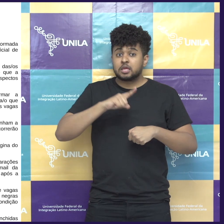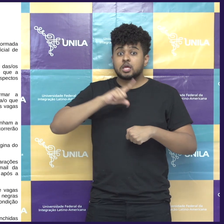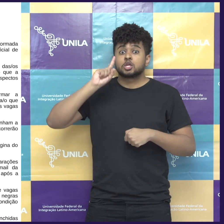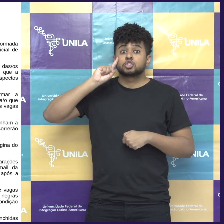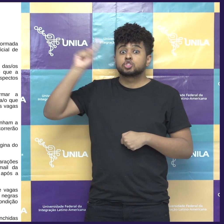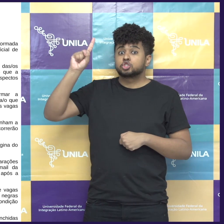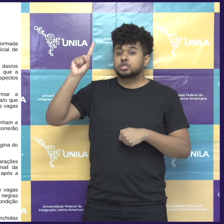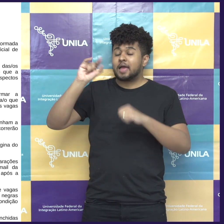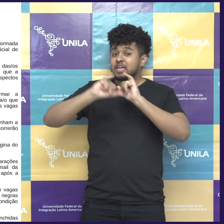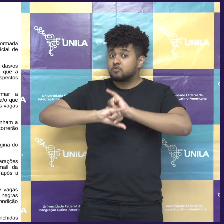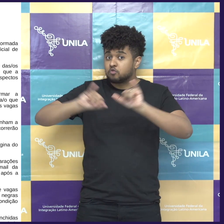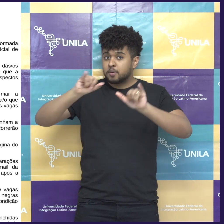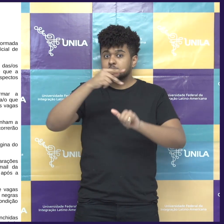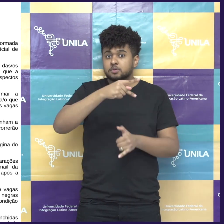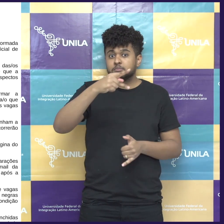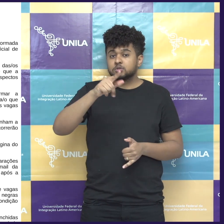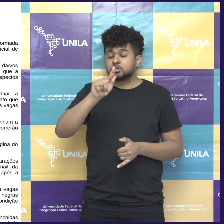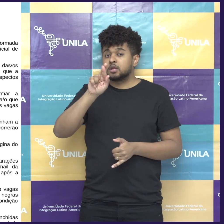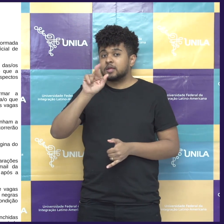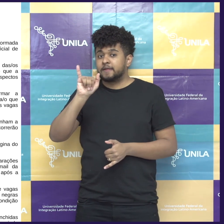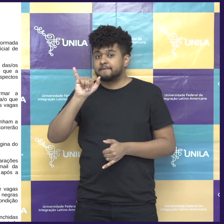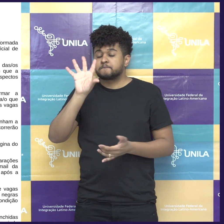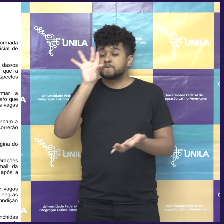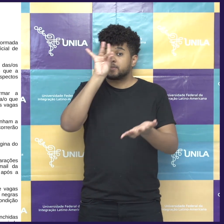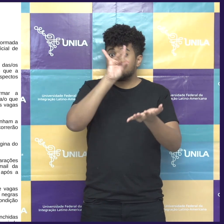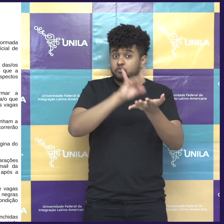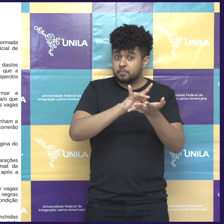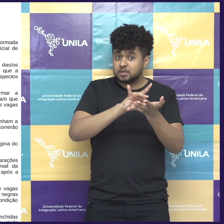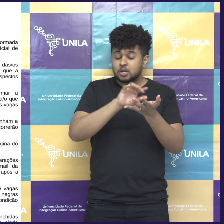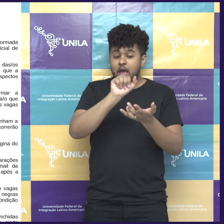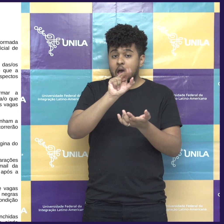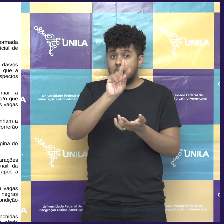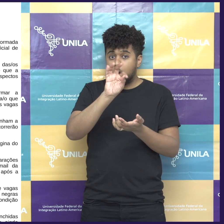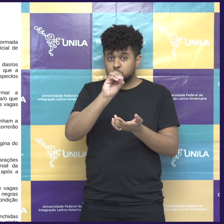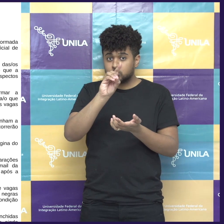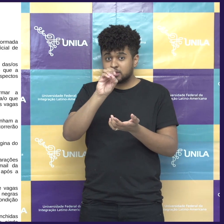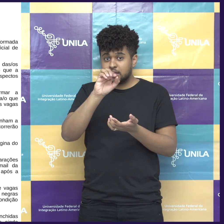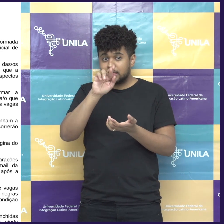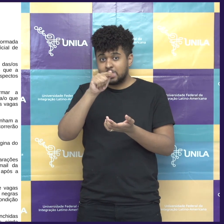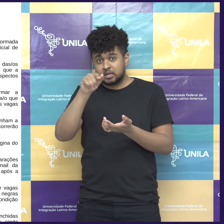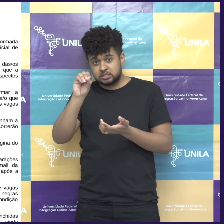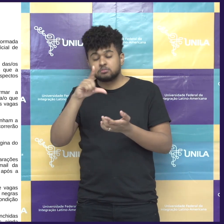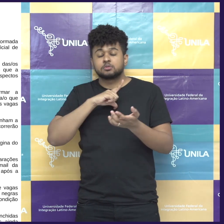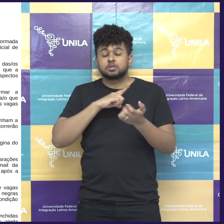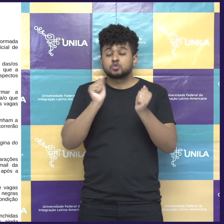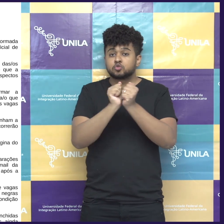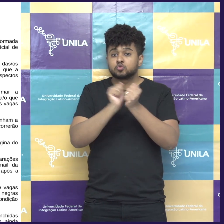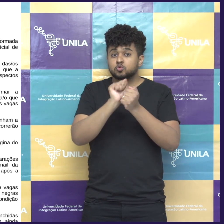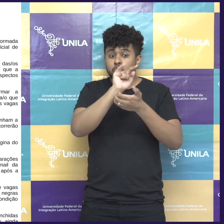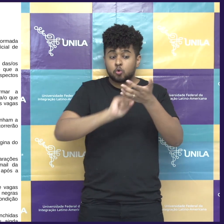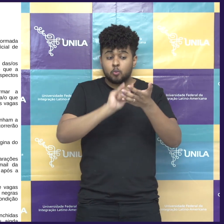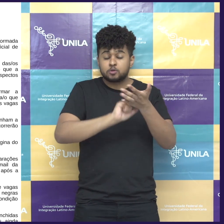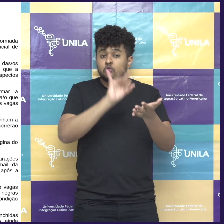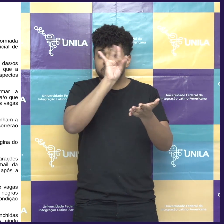data informada pelo PPGRI à confirmação da autodeclaração munidos de documento oficial de